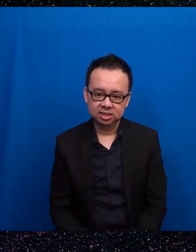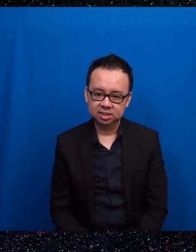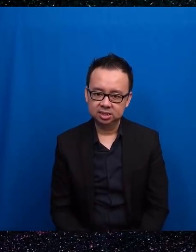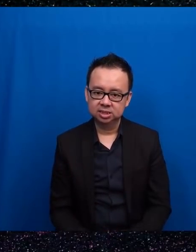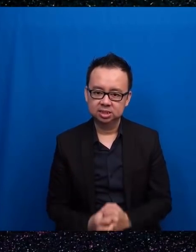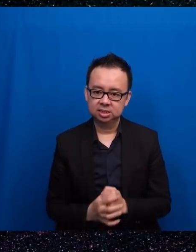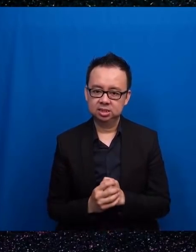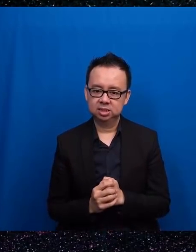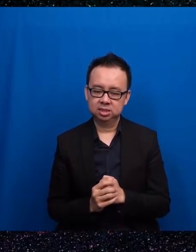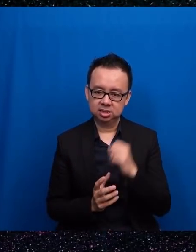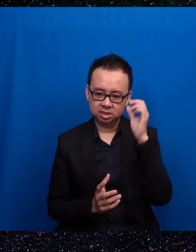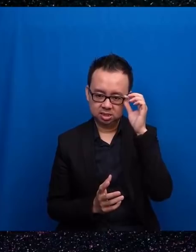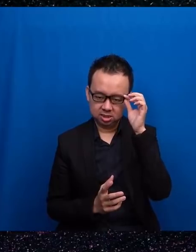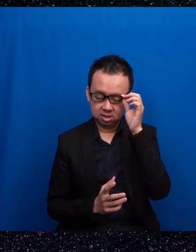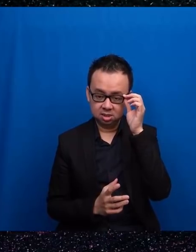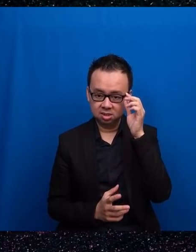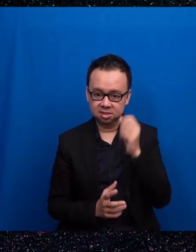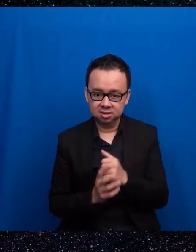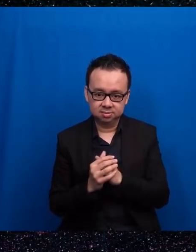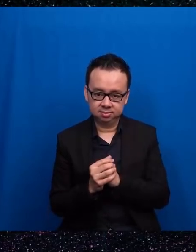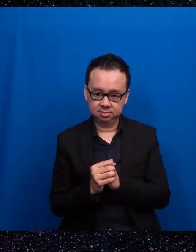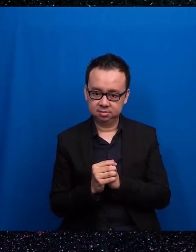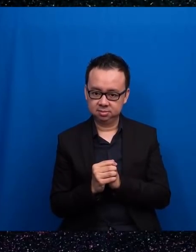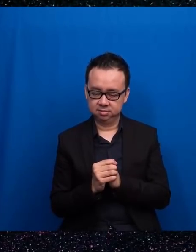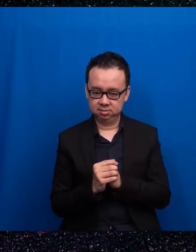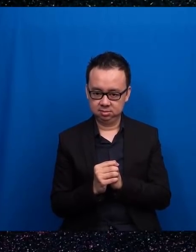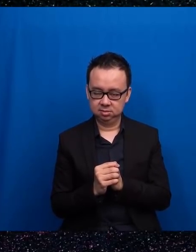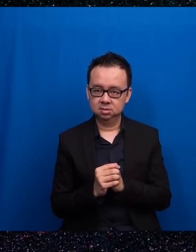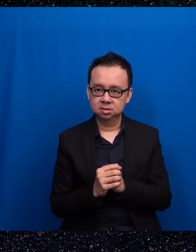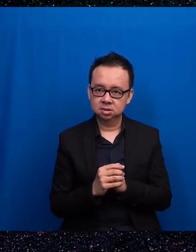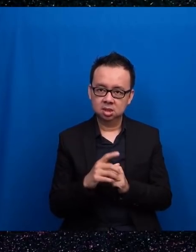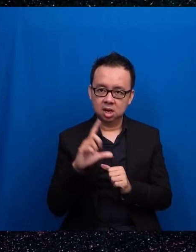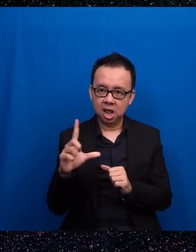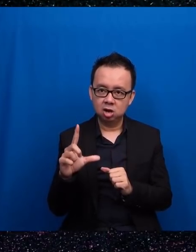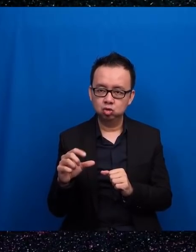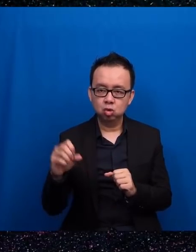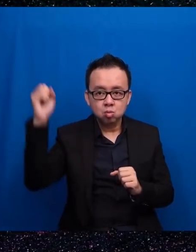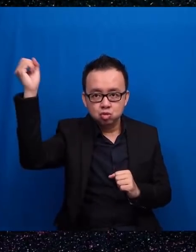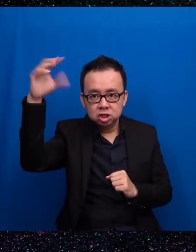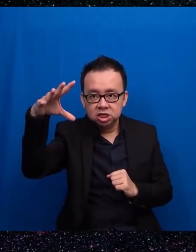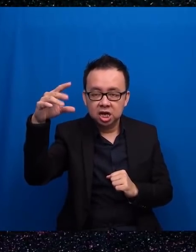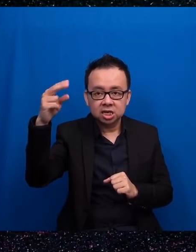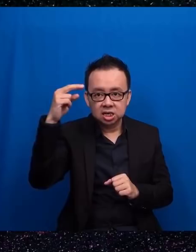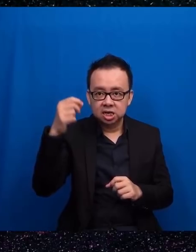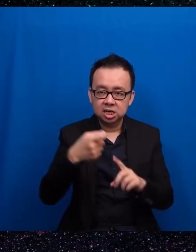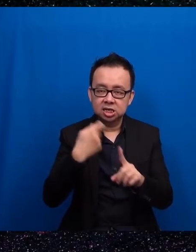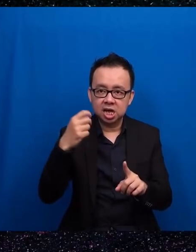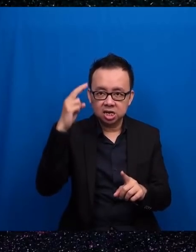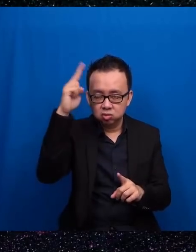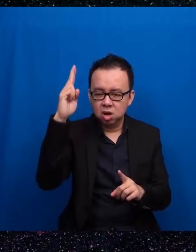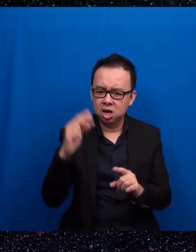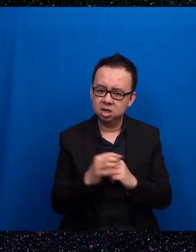Ya, lalu kata-kata berikutnya ini tersirat mujizat Allah. Aku akan memberi makan engkau